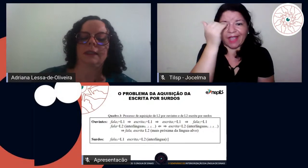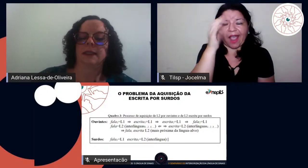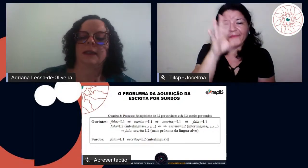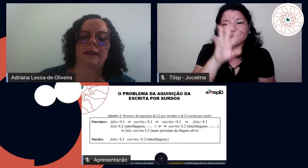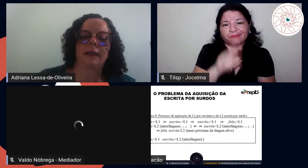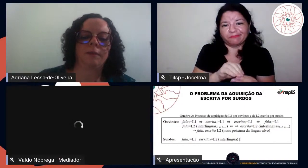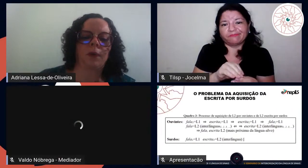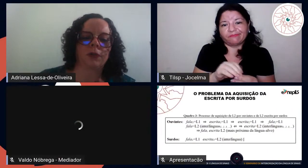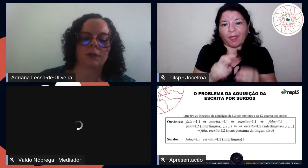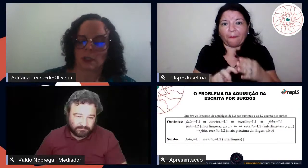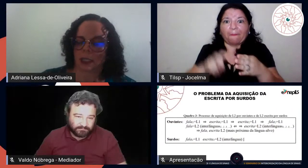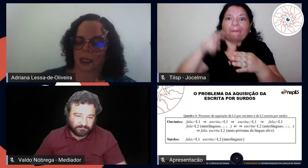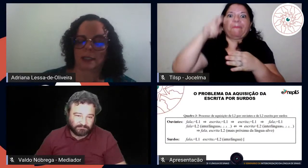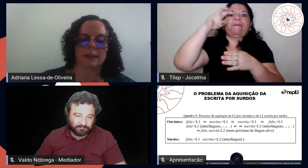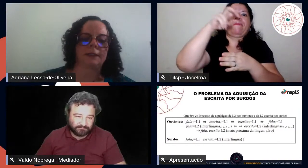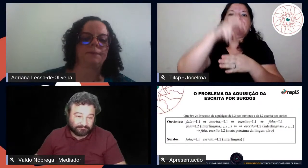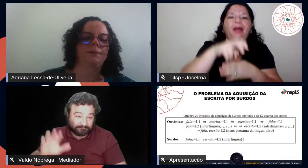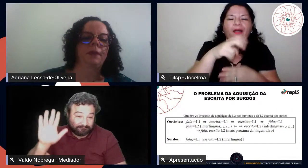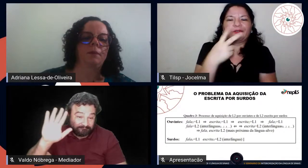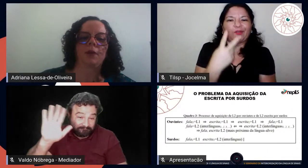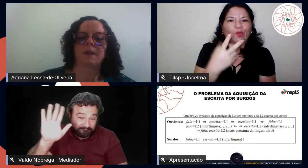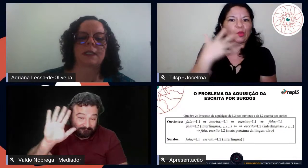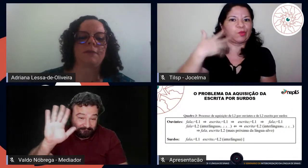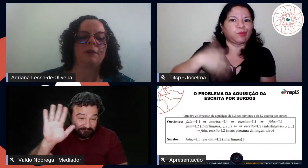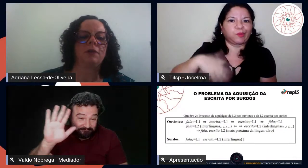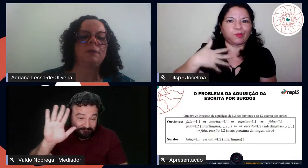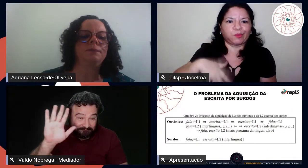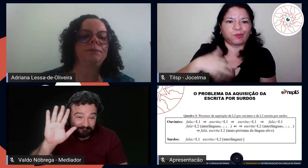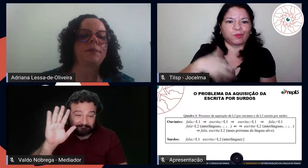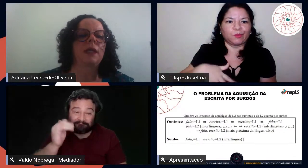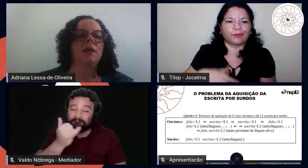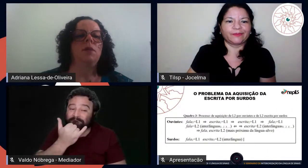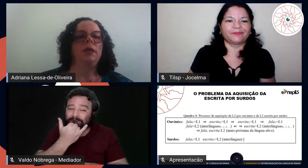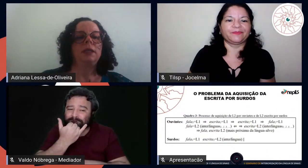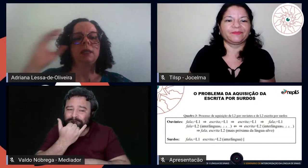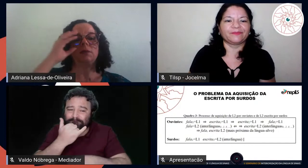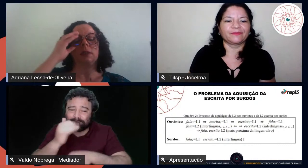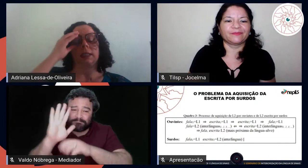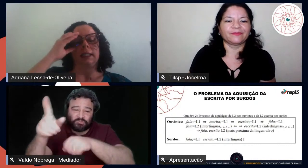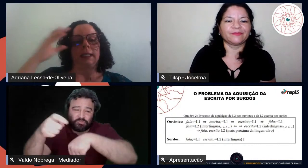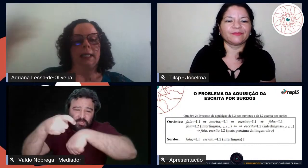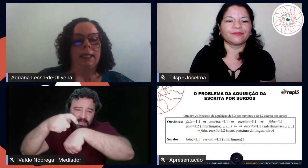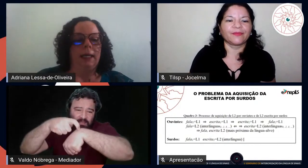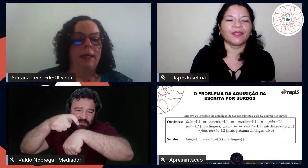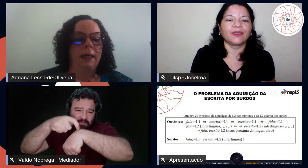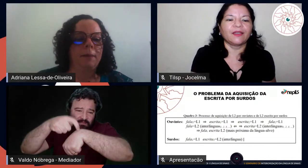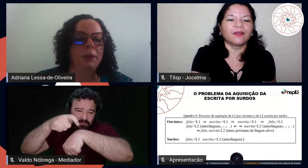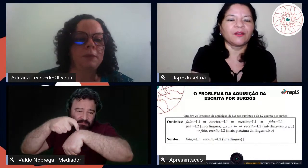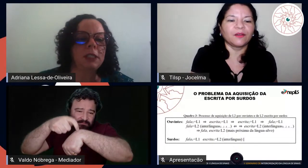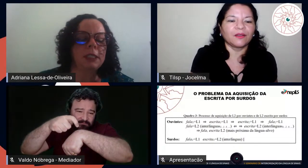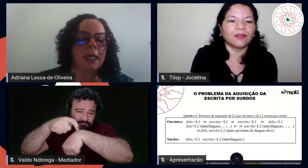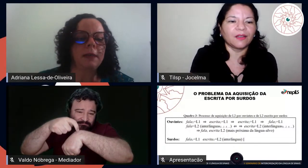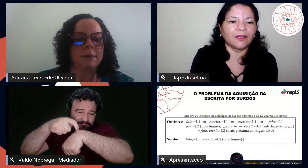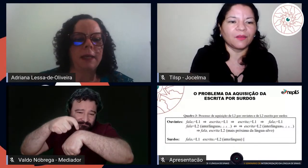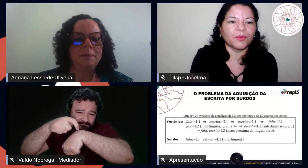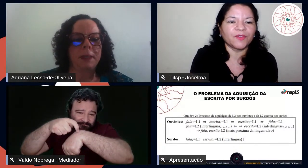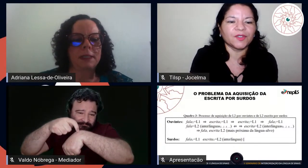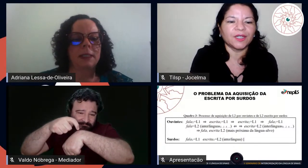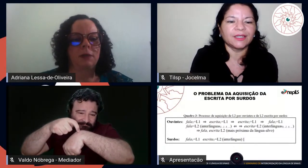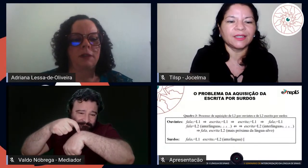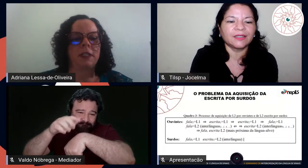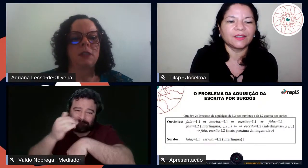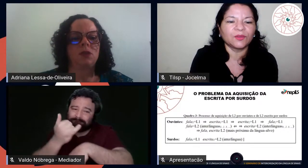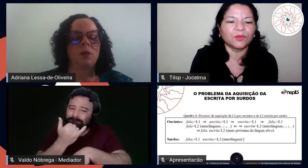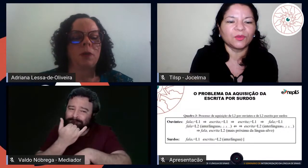saltos eh impostos a eles. Pode passar, por favor. Bom, então, eh, podemos dizer,